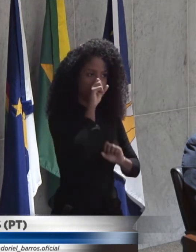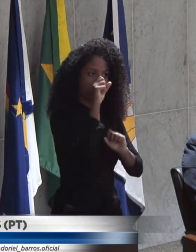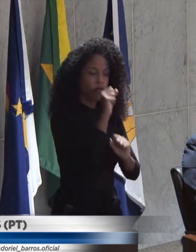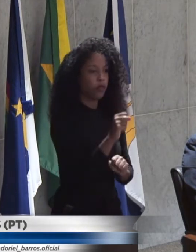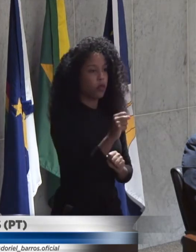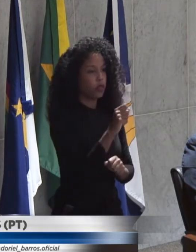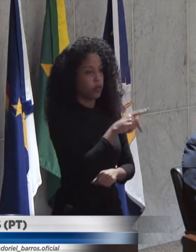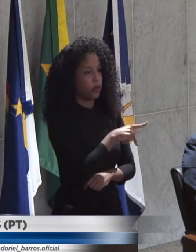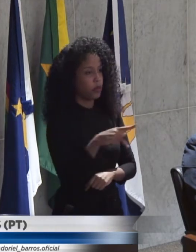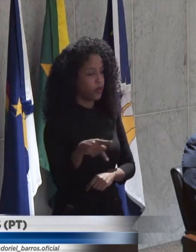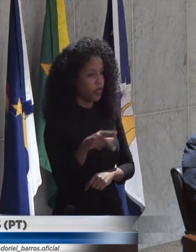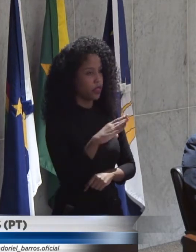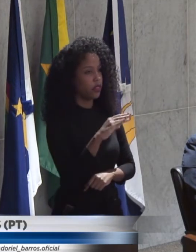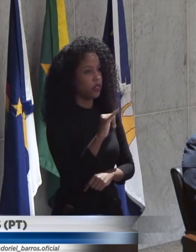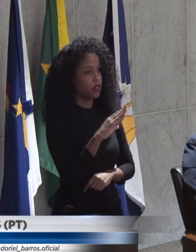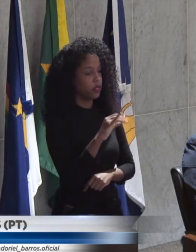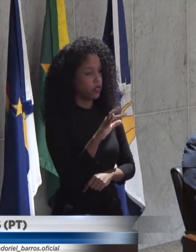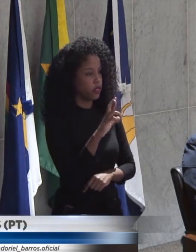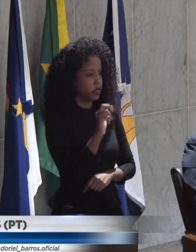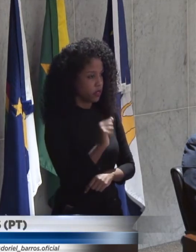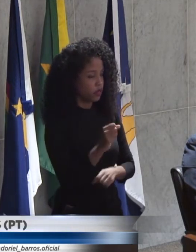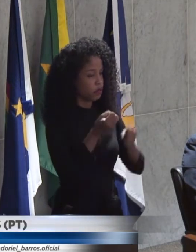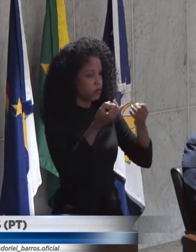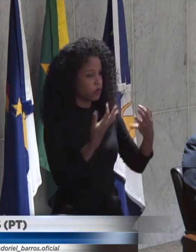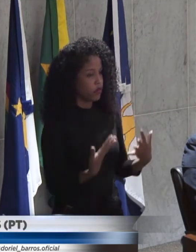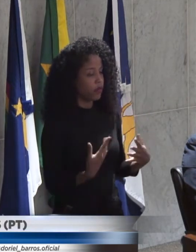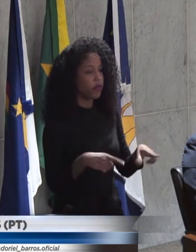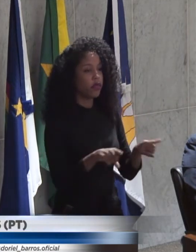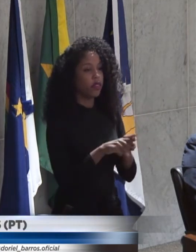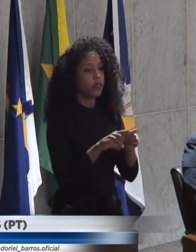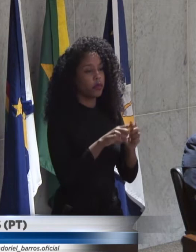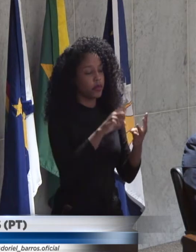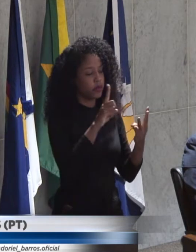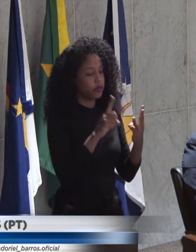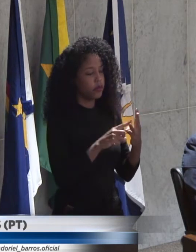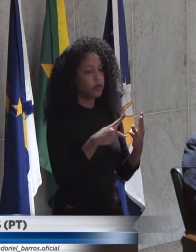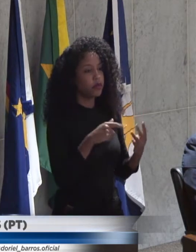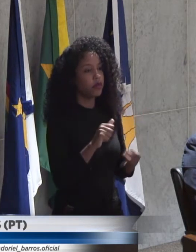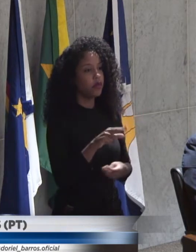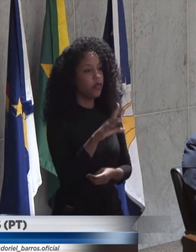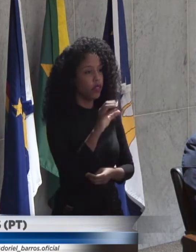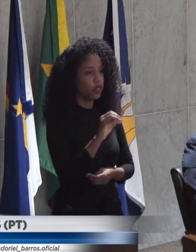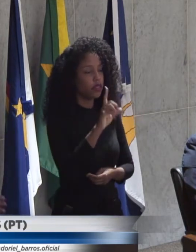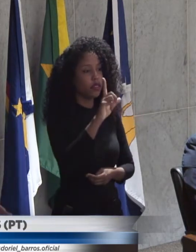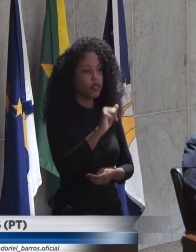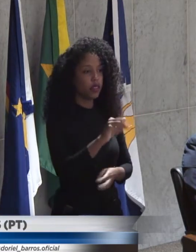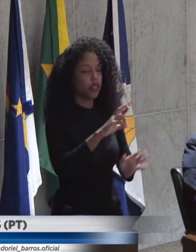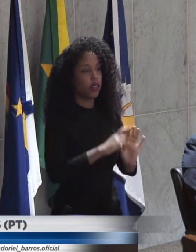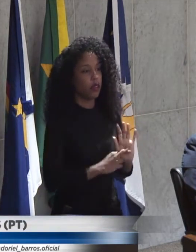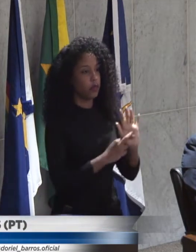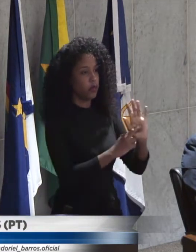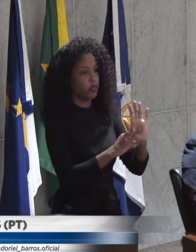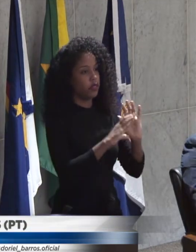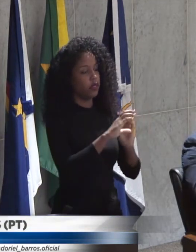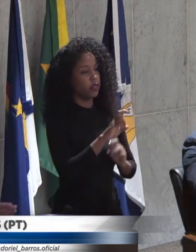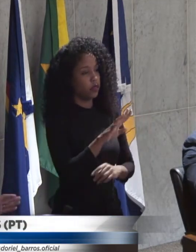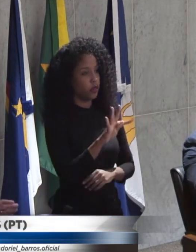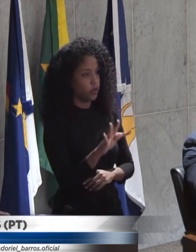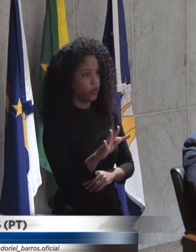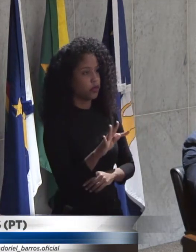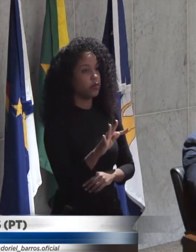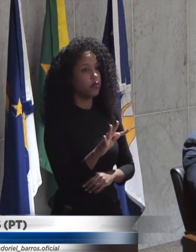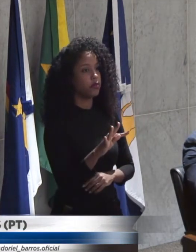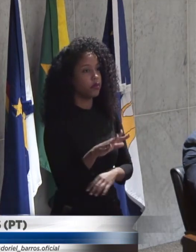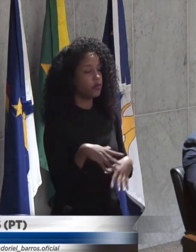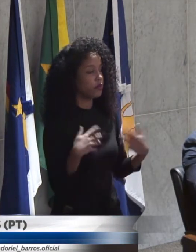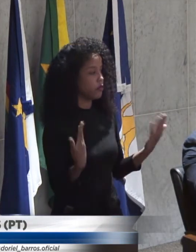da nossa presidenta Cícera, e pelo nosso querido Paulinho, que representa a Central Única dos Trabalhadores. Então, modesta